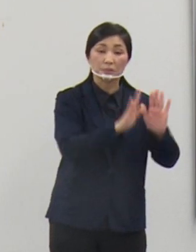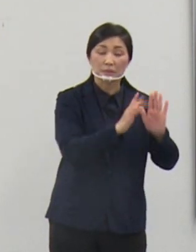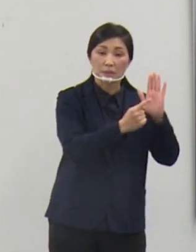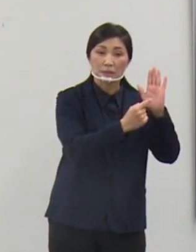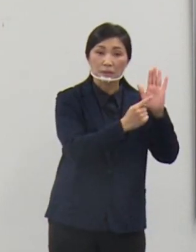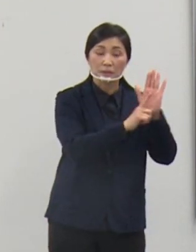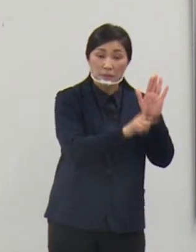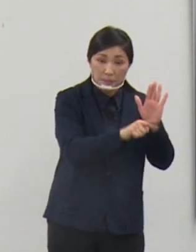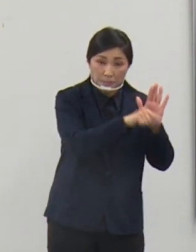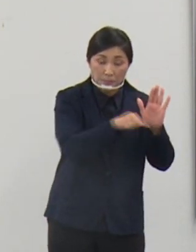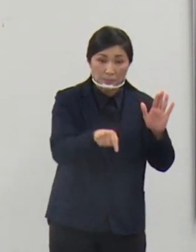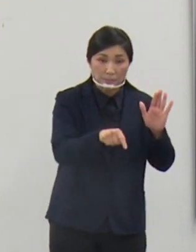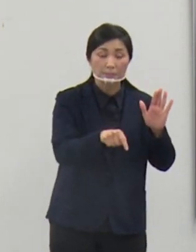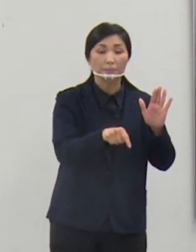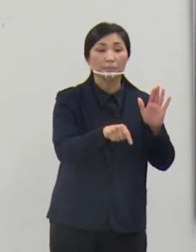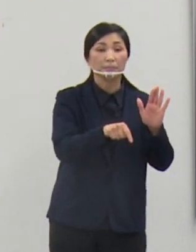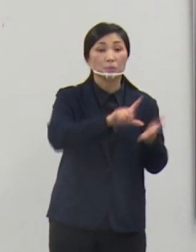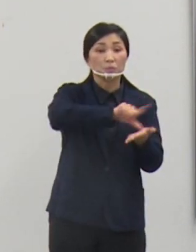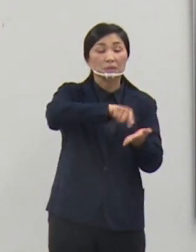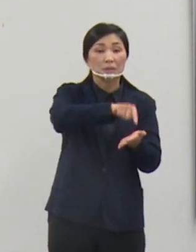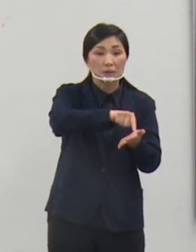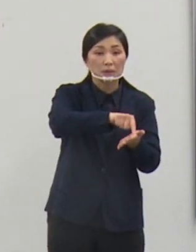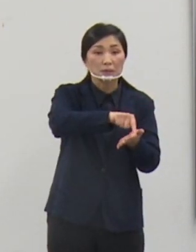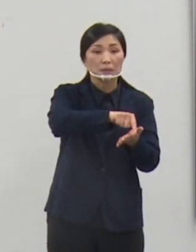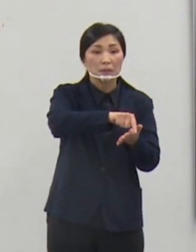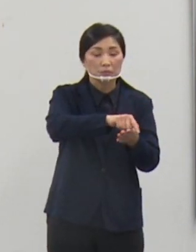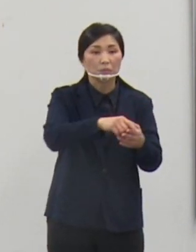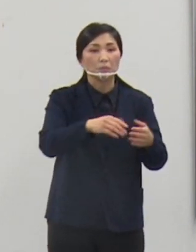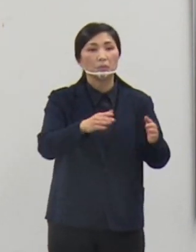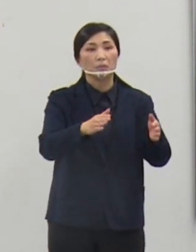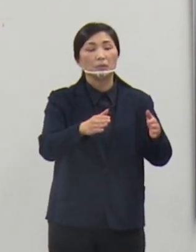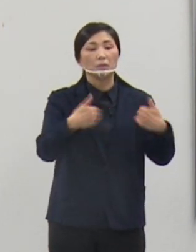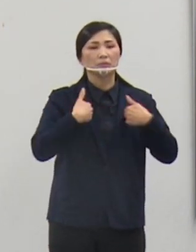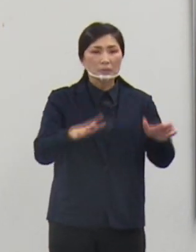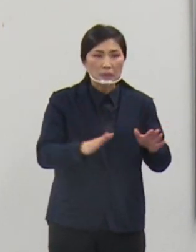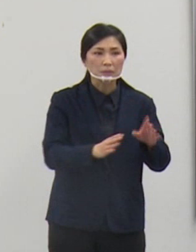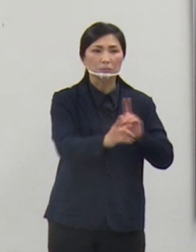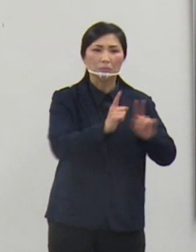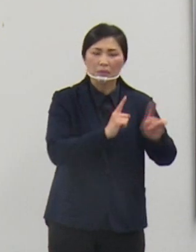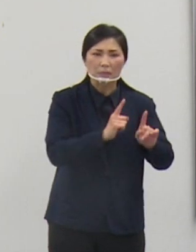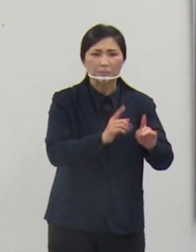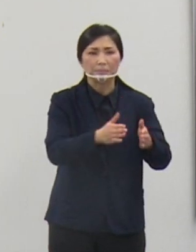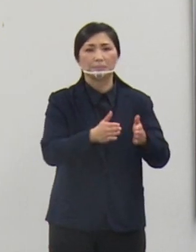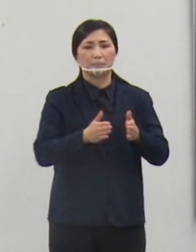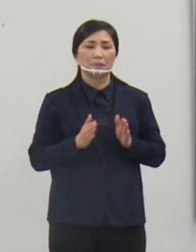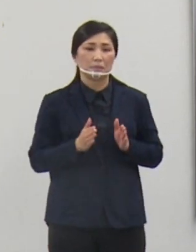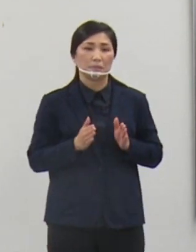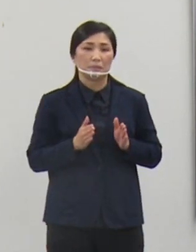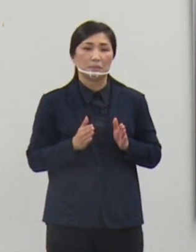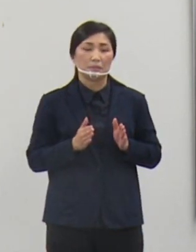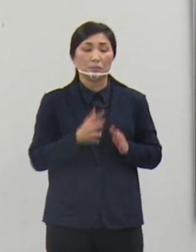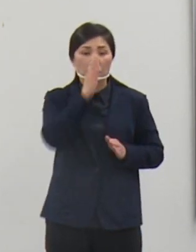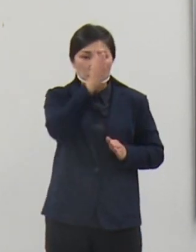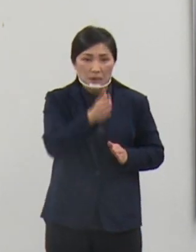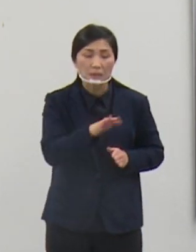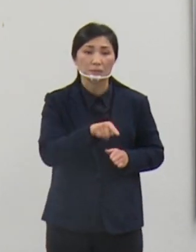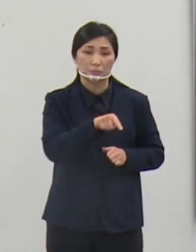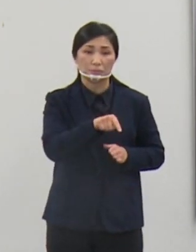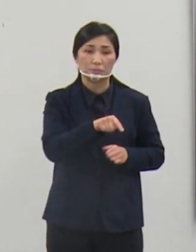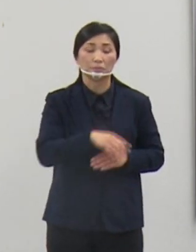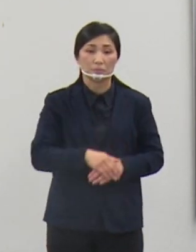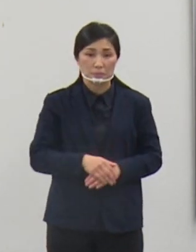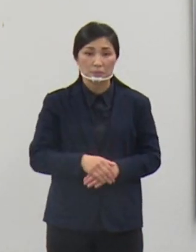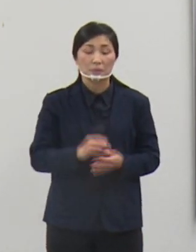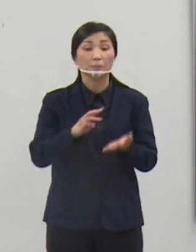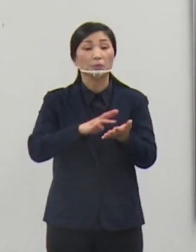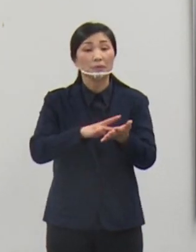地域への不要不急の往来は極力控えていただくことになりますが、ワクチン検査パッケージ